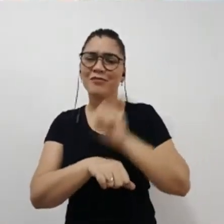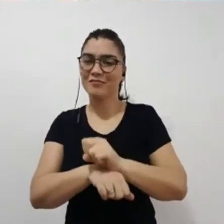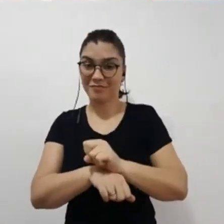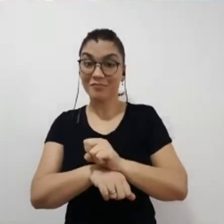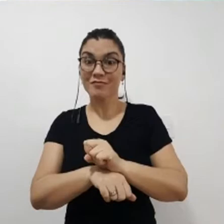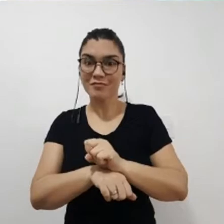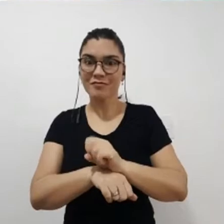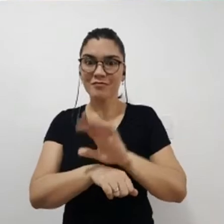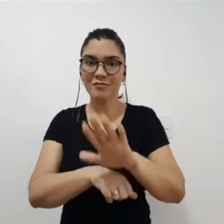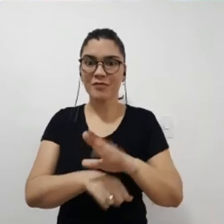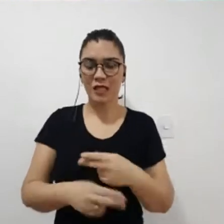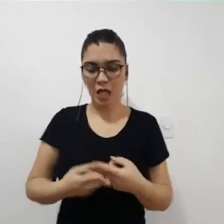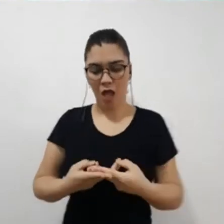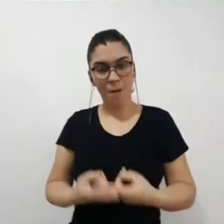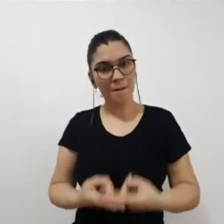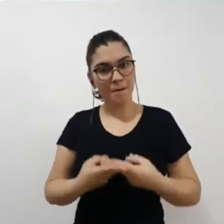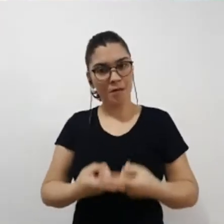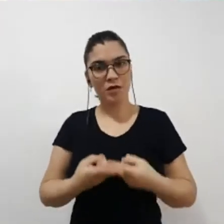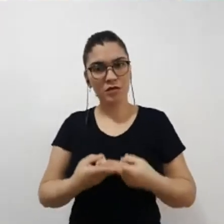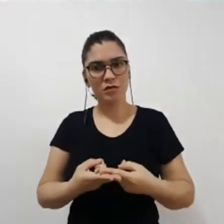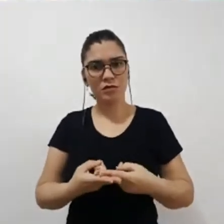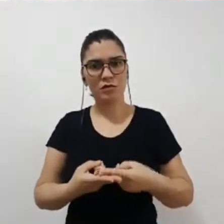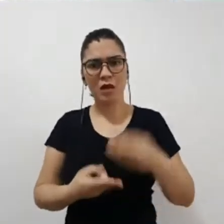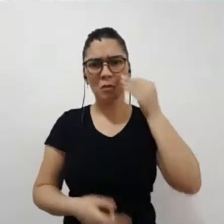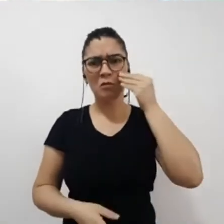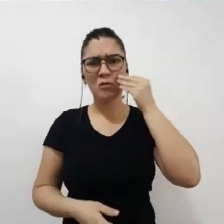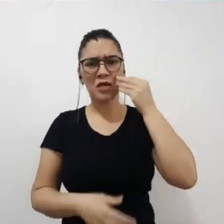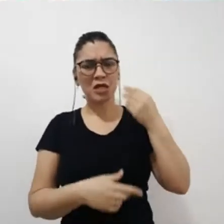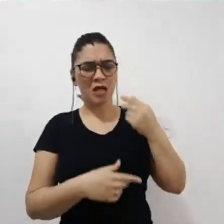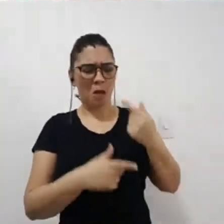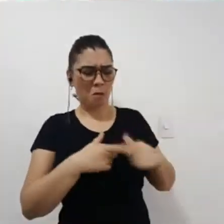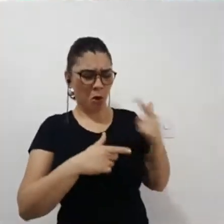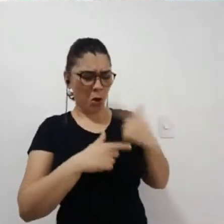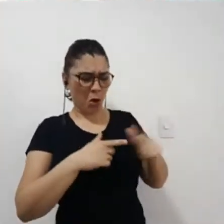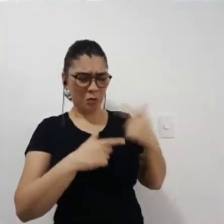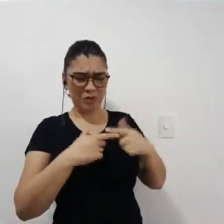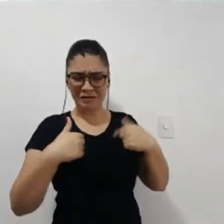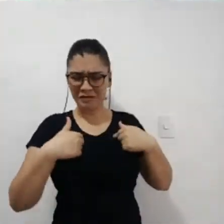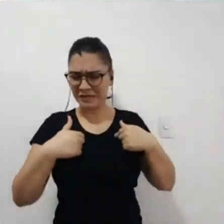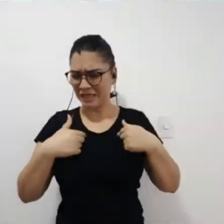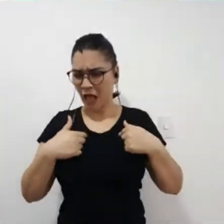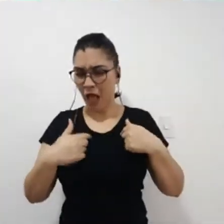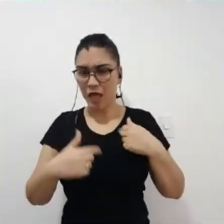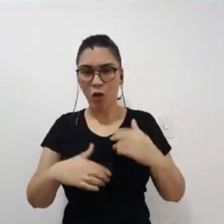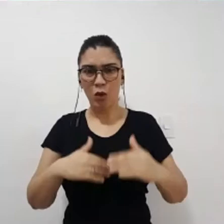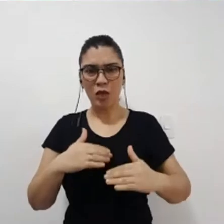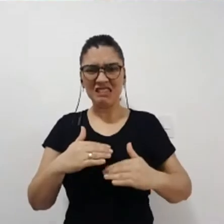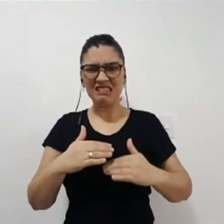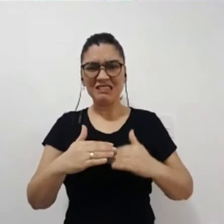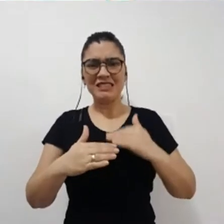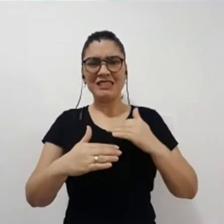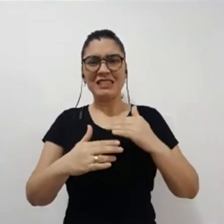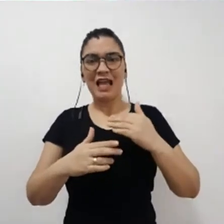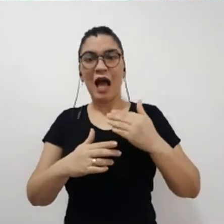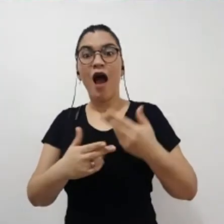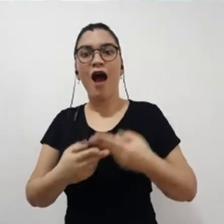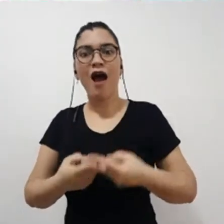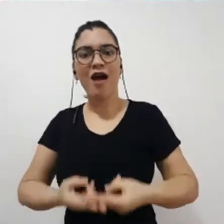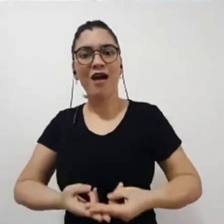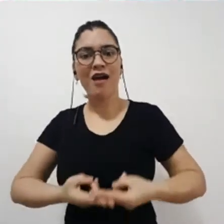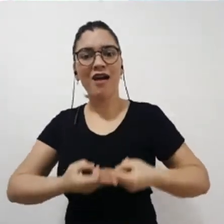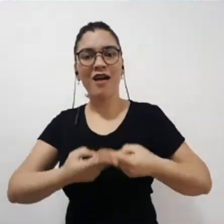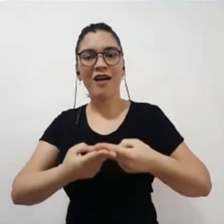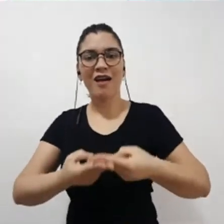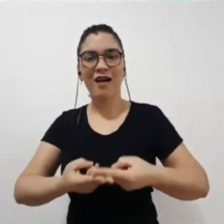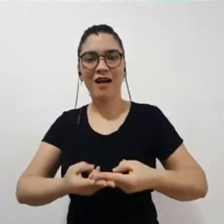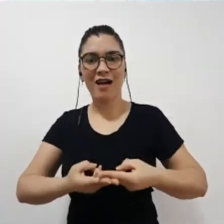meio da provação, ela vai desenvolvendo uma obra perfeita feita em nós de